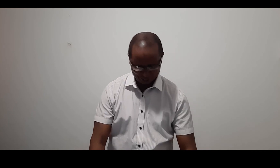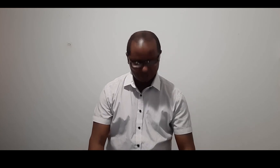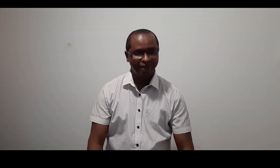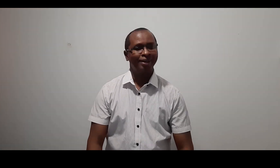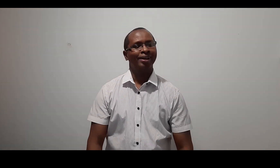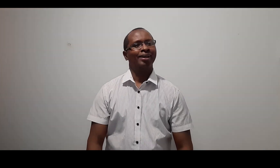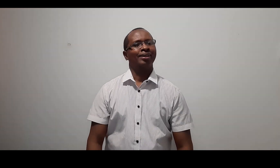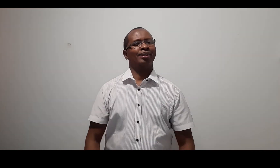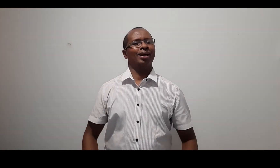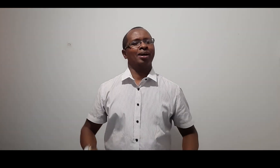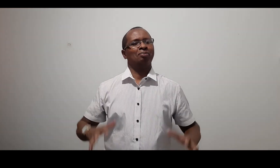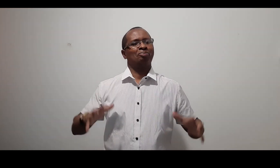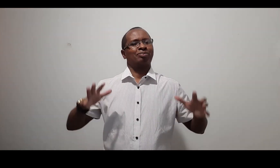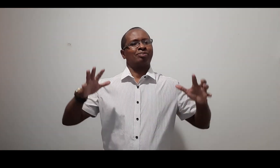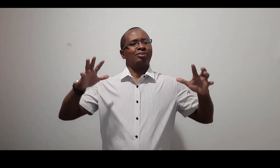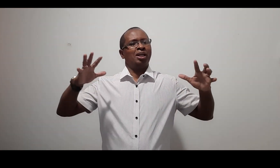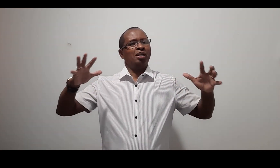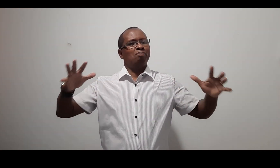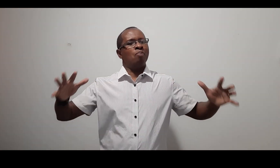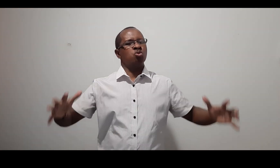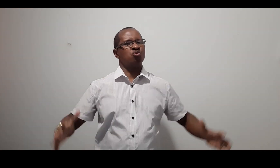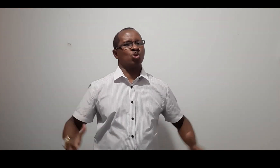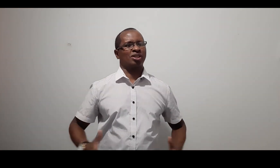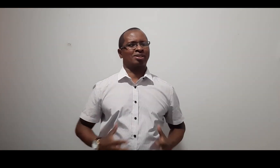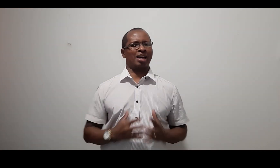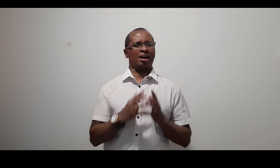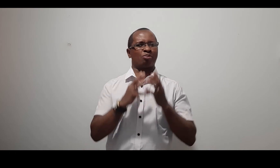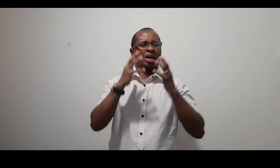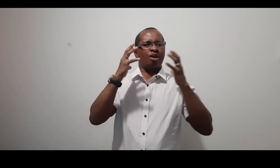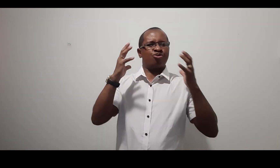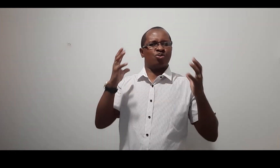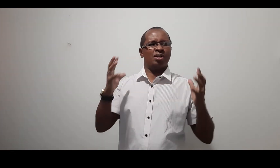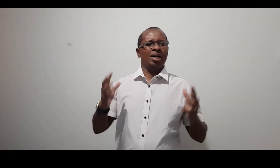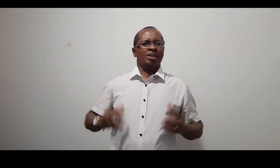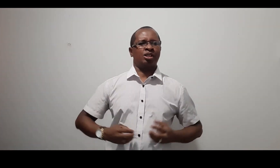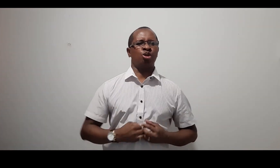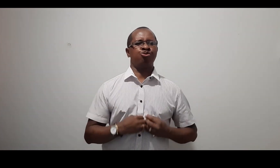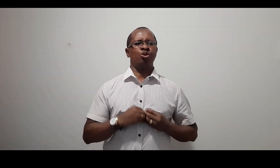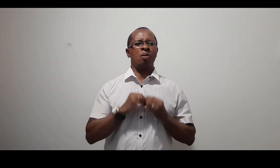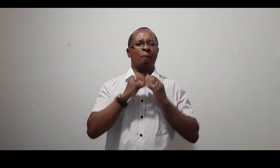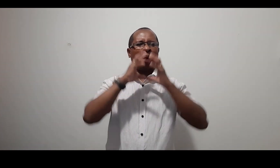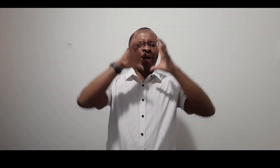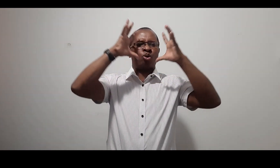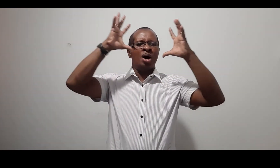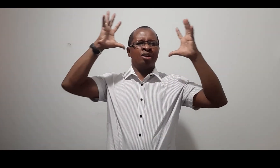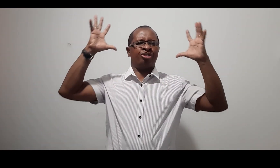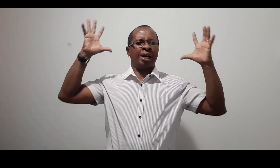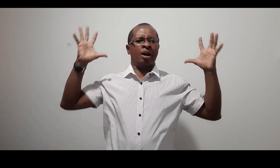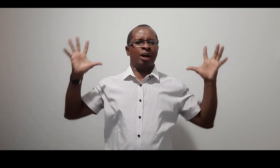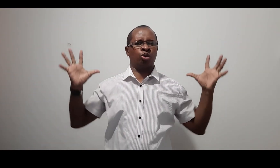dia mamoa fo tsara amizay le fo, satria fohy ny mbaiko ny fiainana